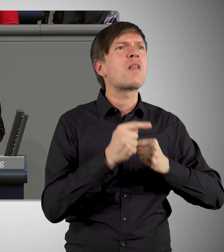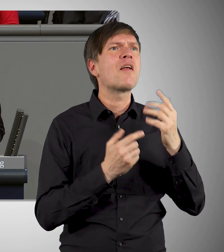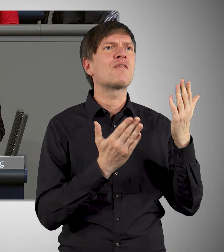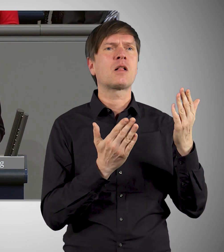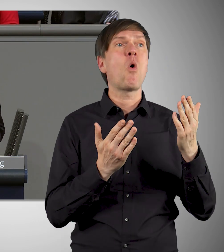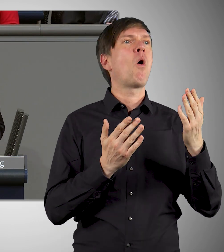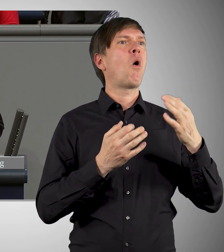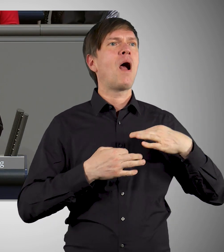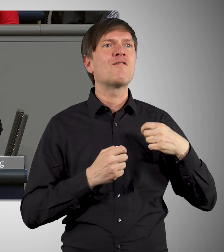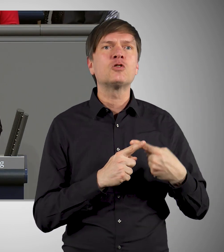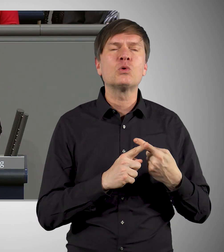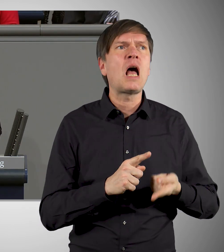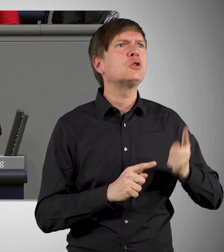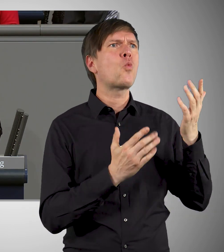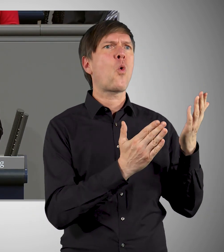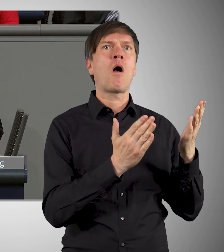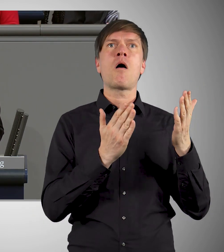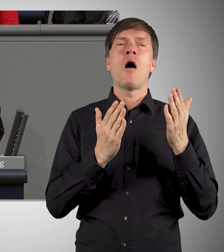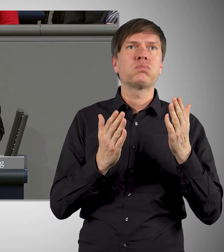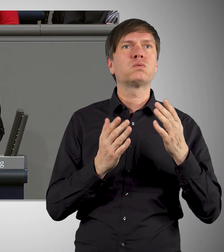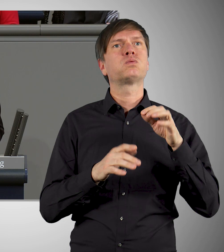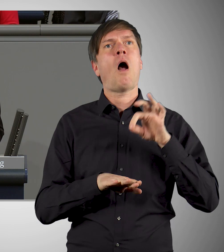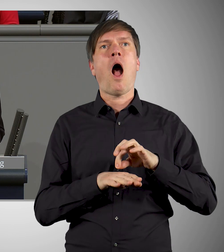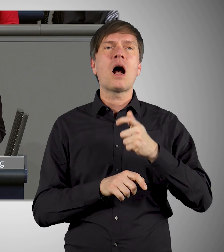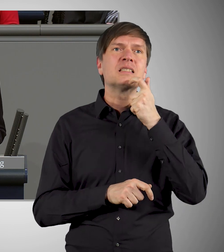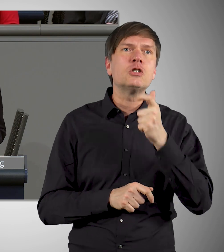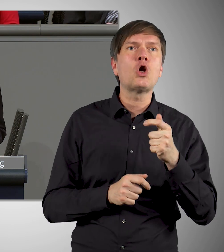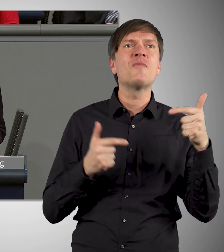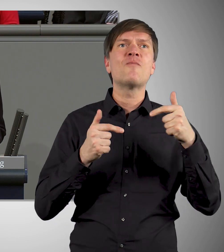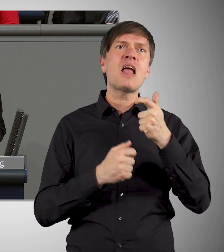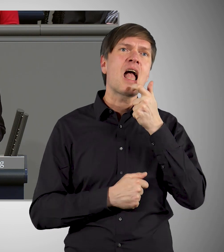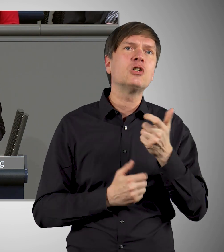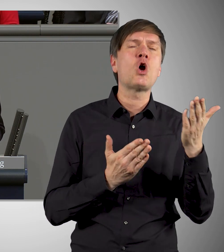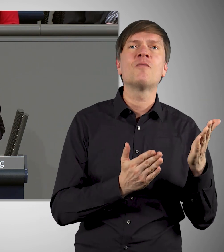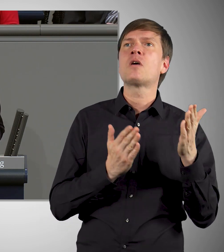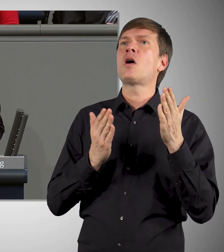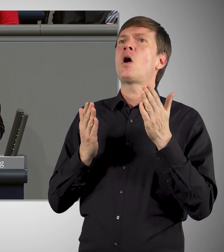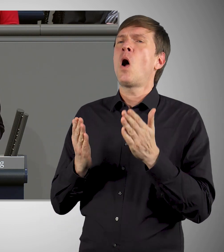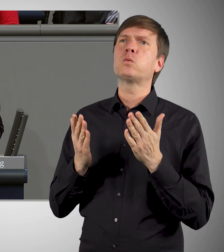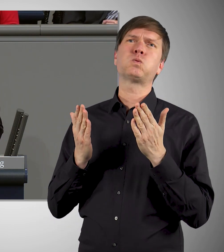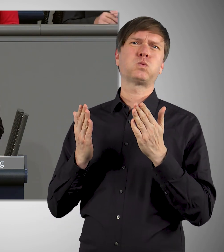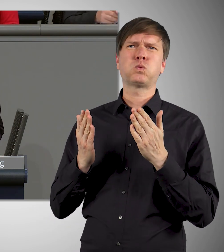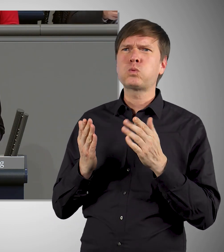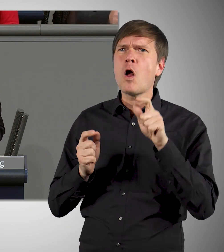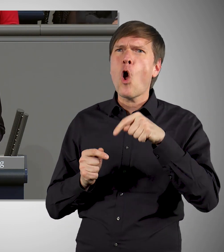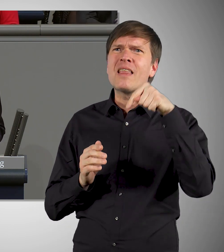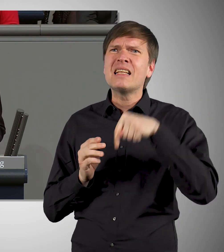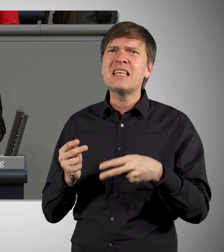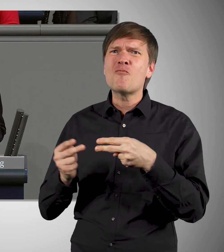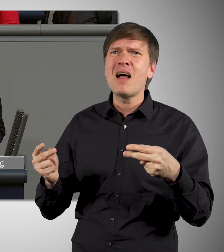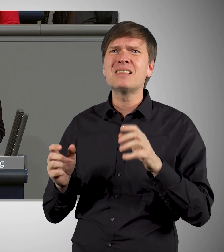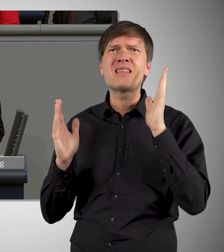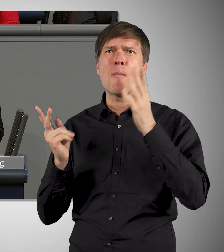Corona-Pandemie. Viel zu hohe Infektionsraten, erschöpfte Ärztinnen und Krankenpfleger, dramatische Verlegungen